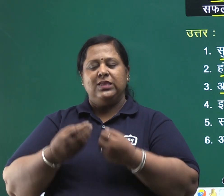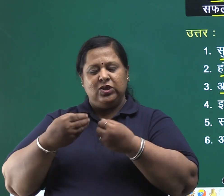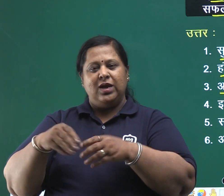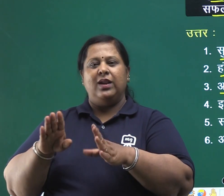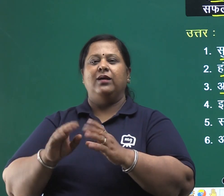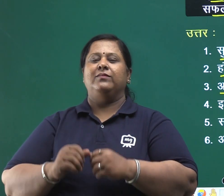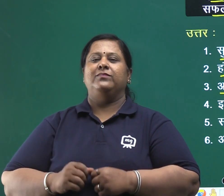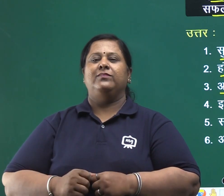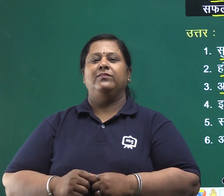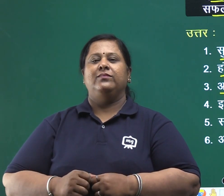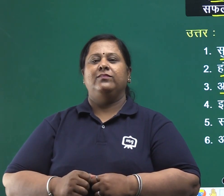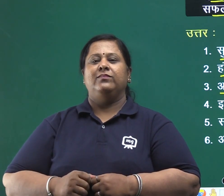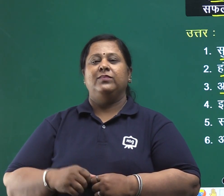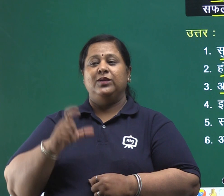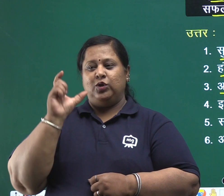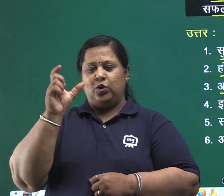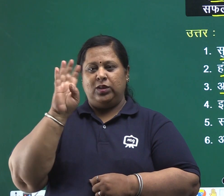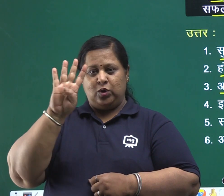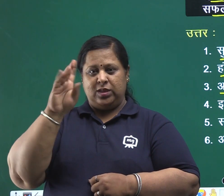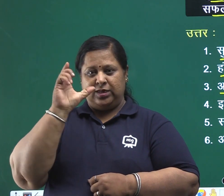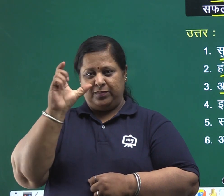जाना। चौथा शब्द